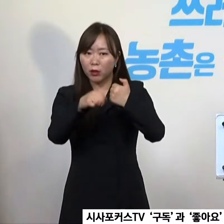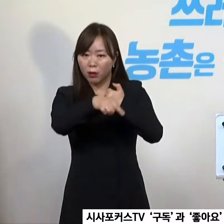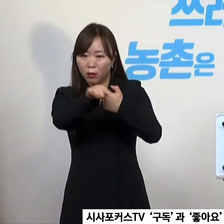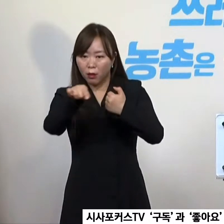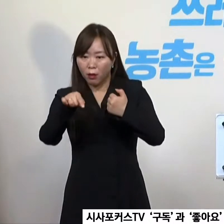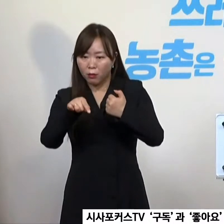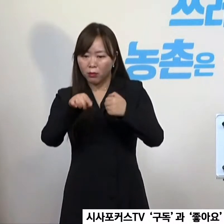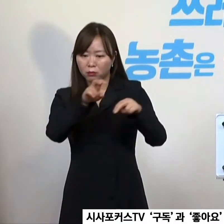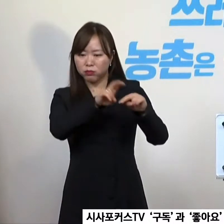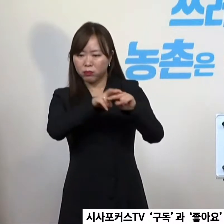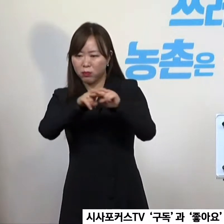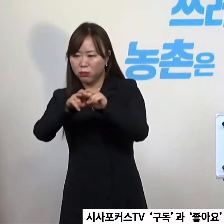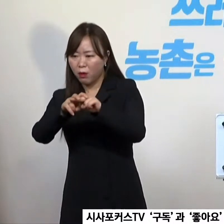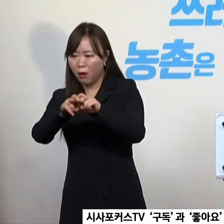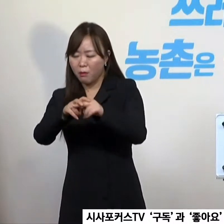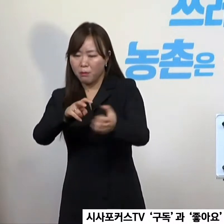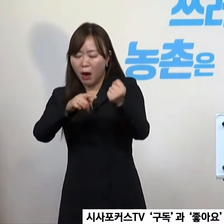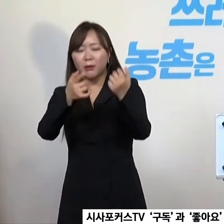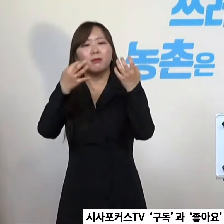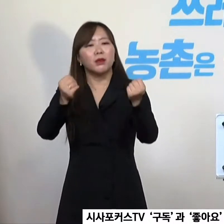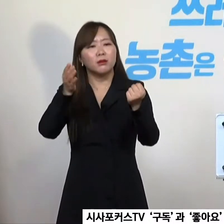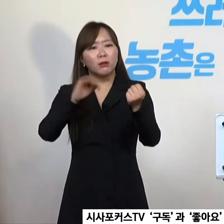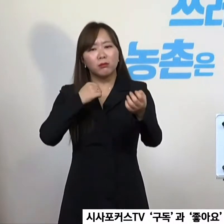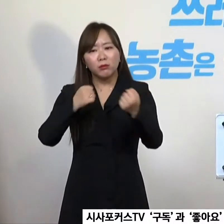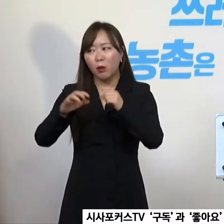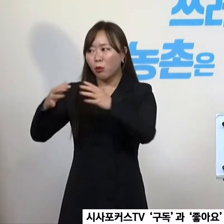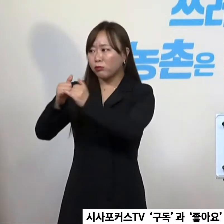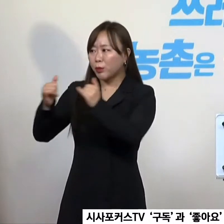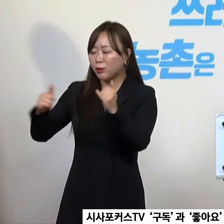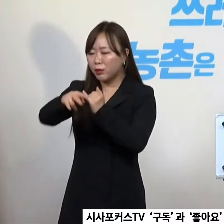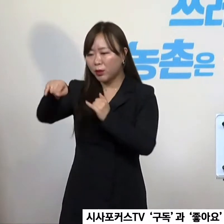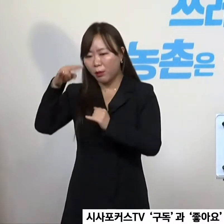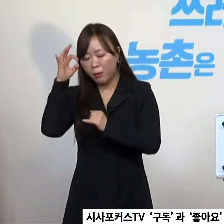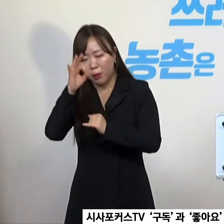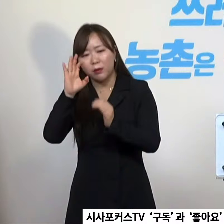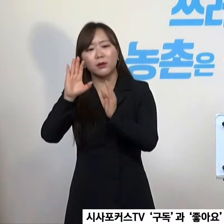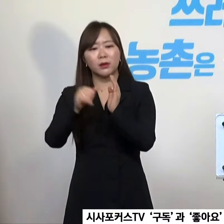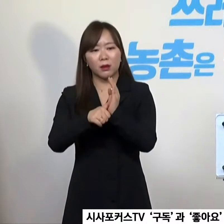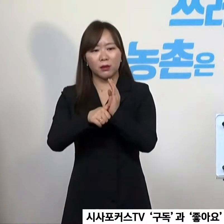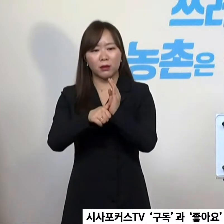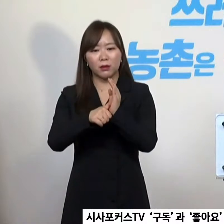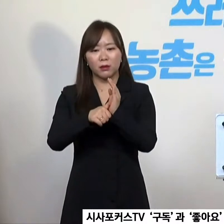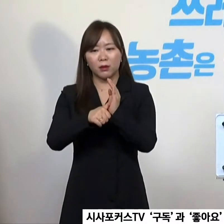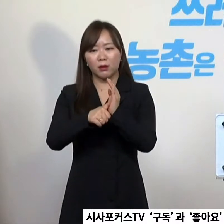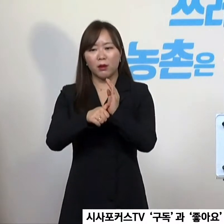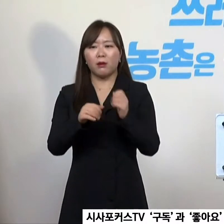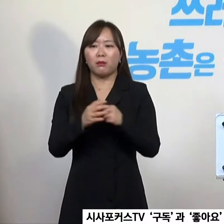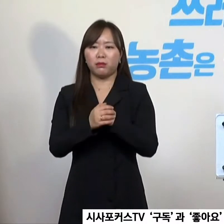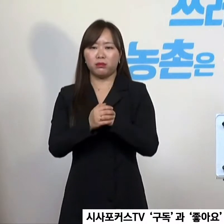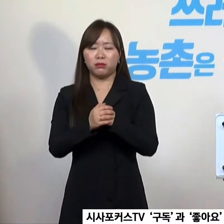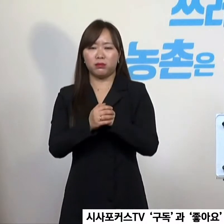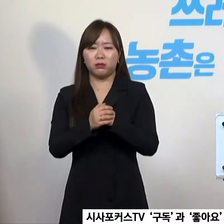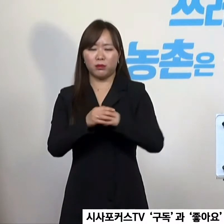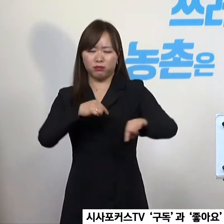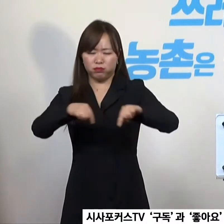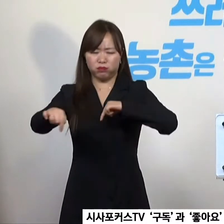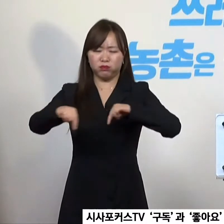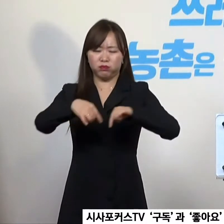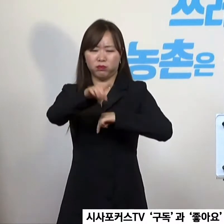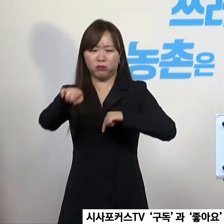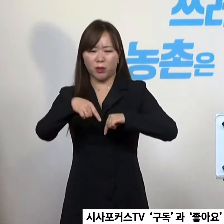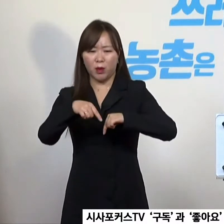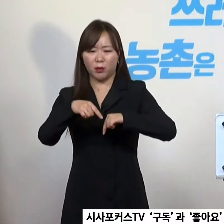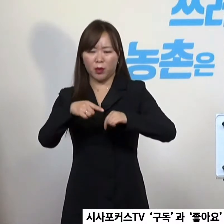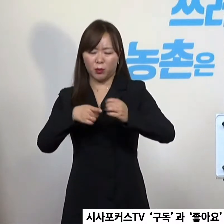엄청난 의석을 가지고 국민들이 볼 때는 뭐 입법 독재다, 뭐 독선적인 국회 운영이다라고